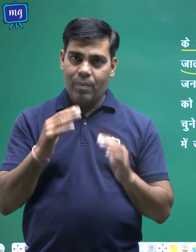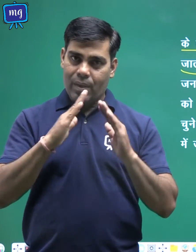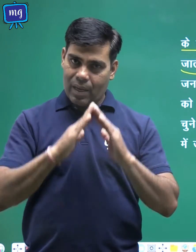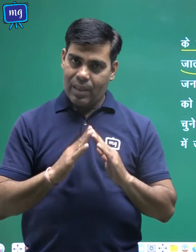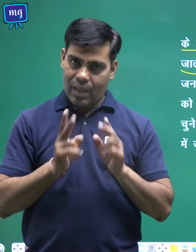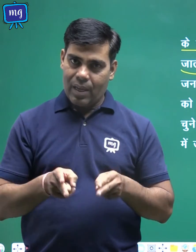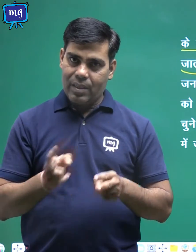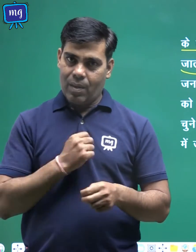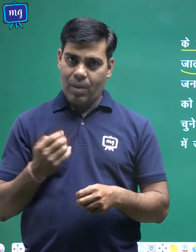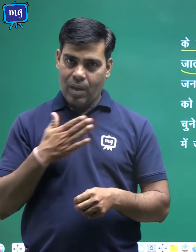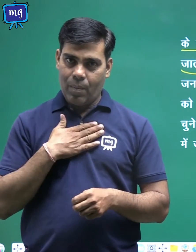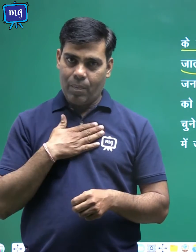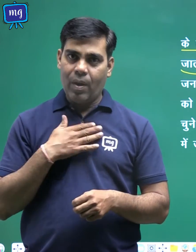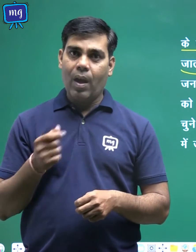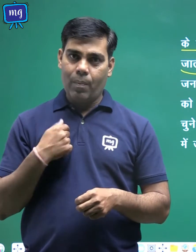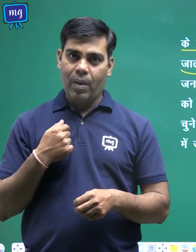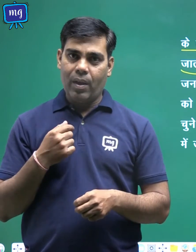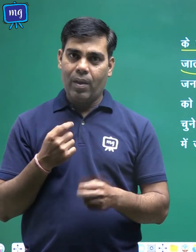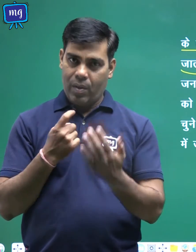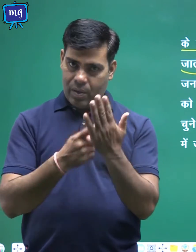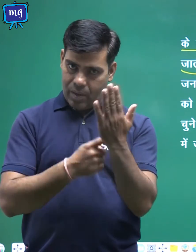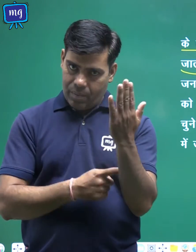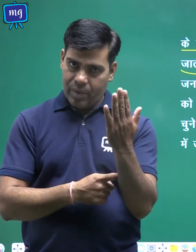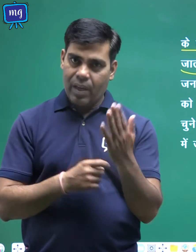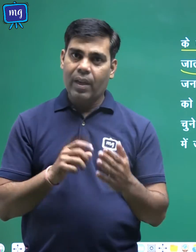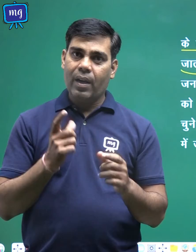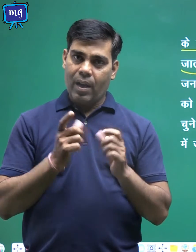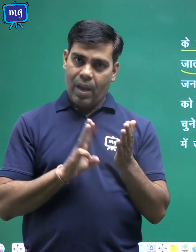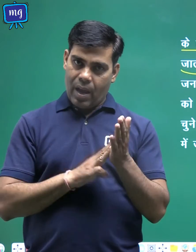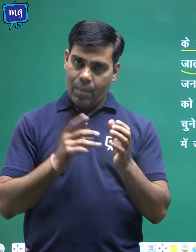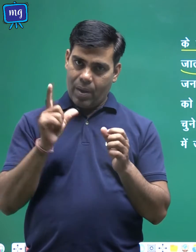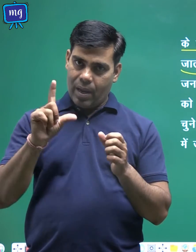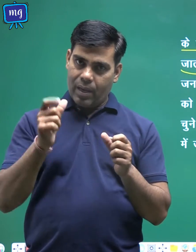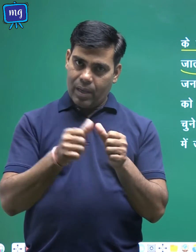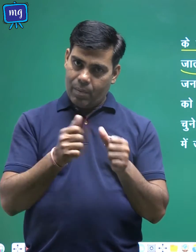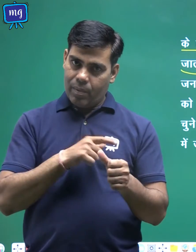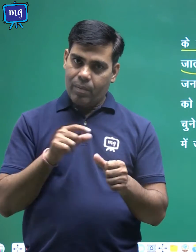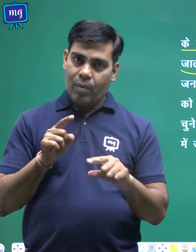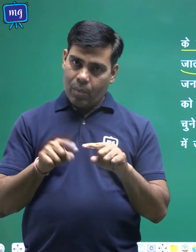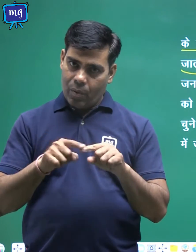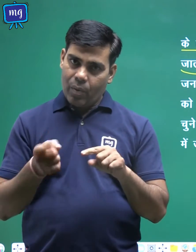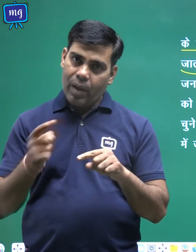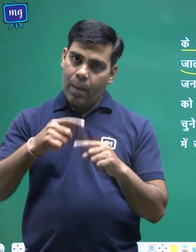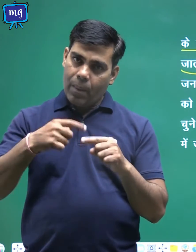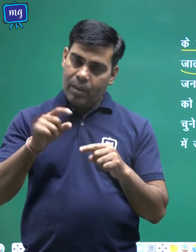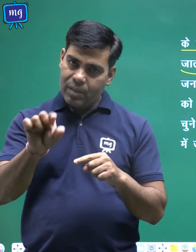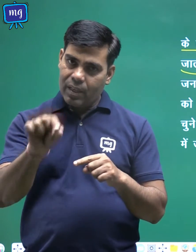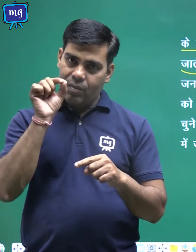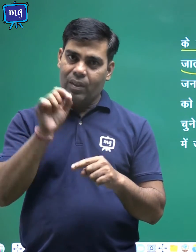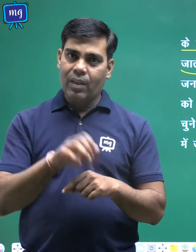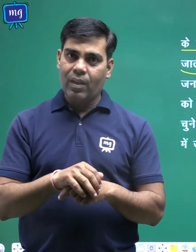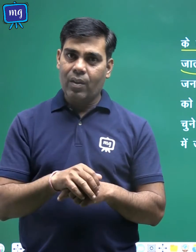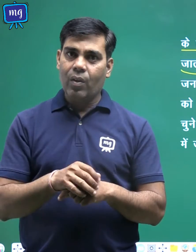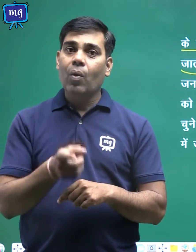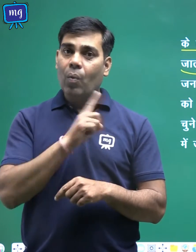हम अपना प्रतिनिधि या विधायक वोटों के माध्यम से चुनते हैं